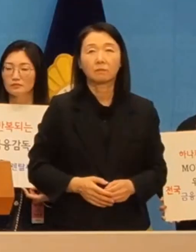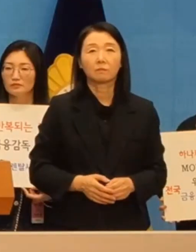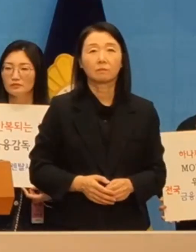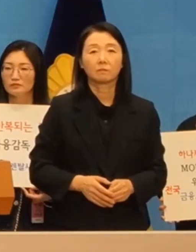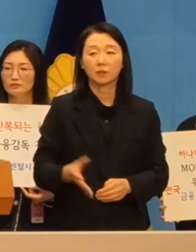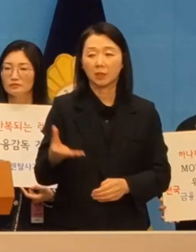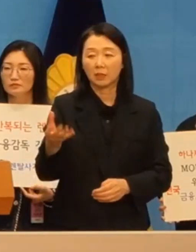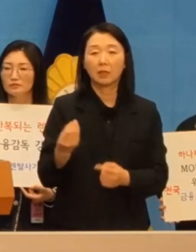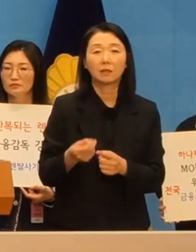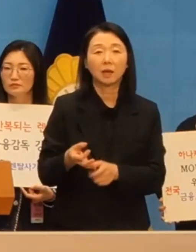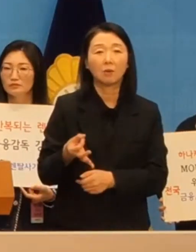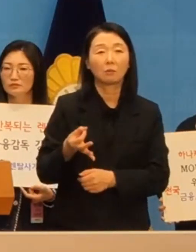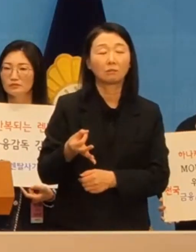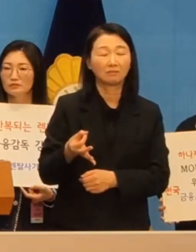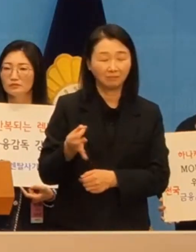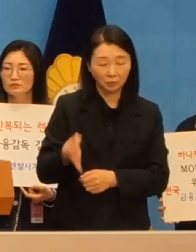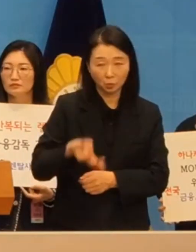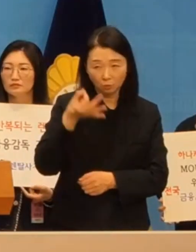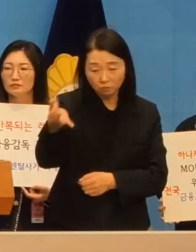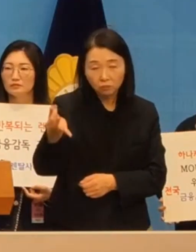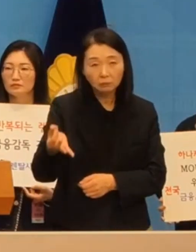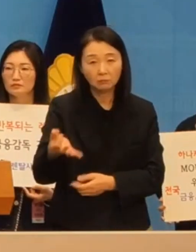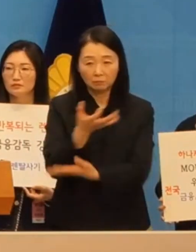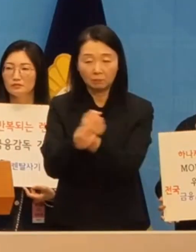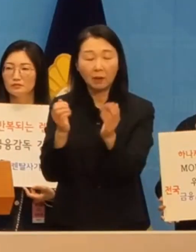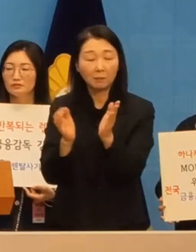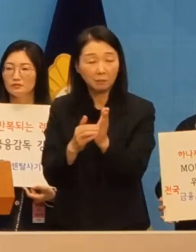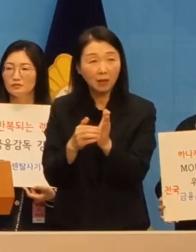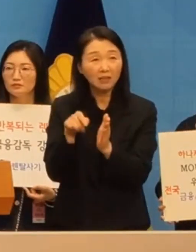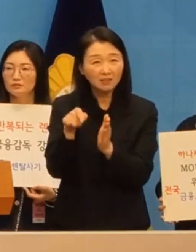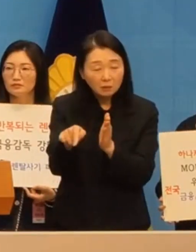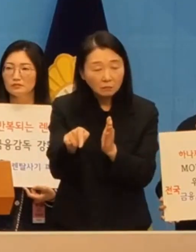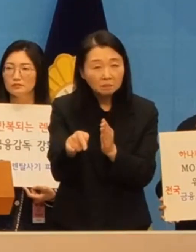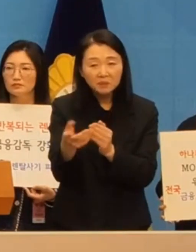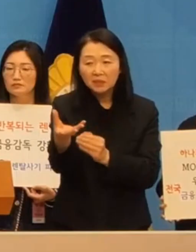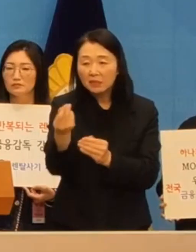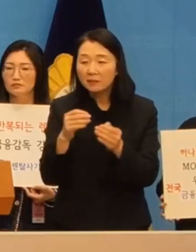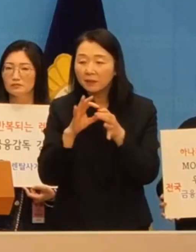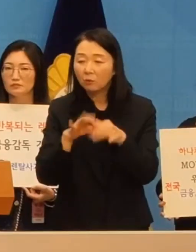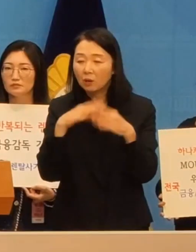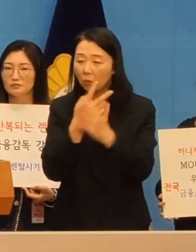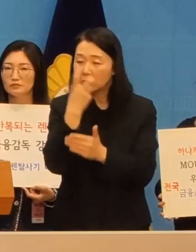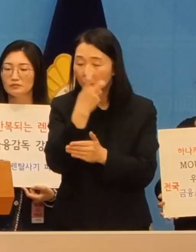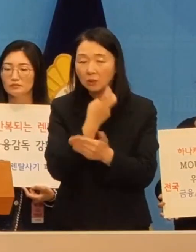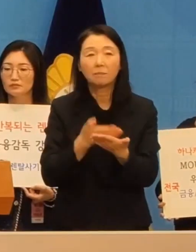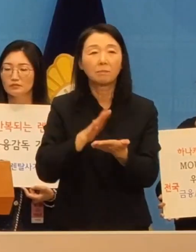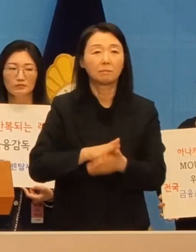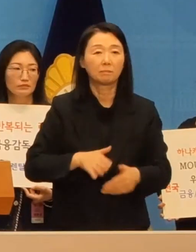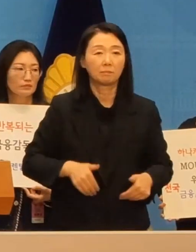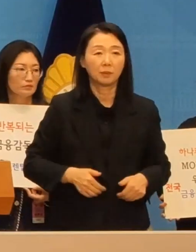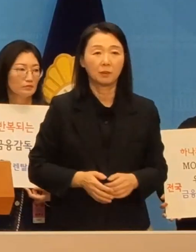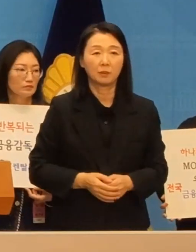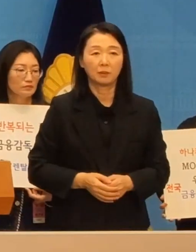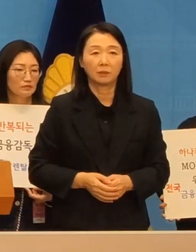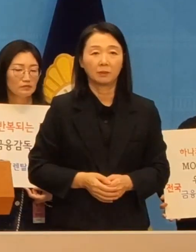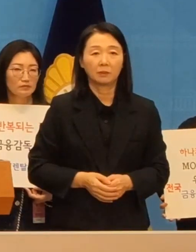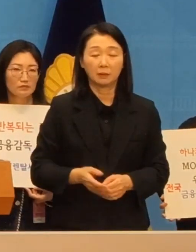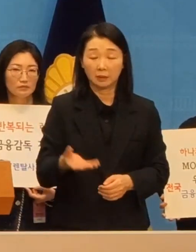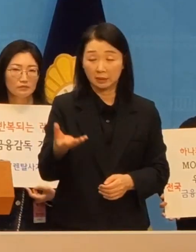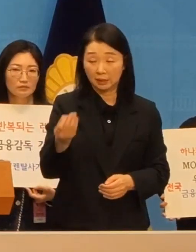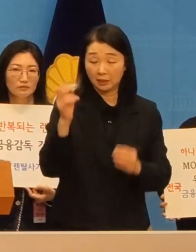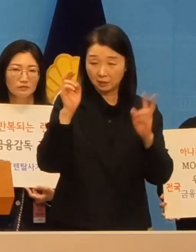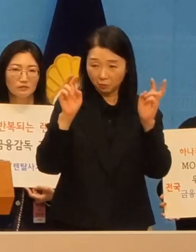렌탈료 지급 청구권만 양수하는 팩토링 상품 구조를 전면 조사하고 개편하라.